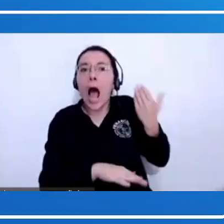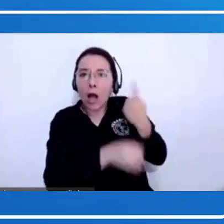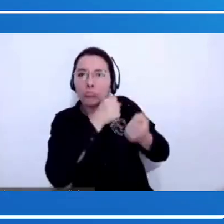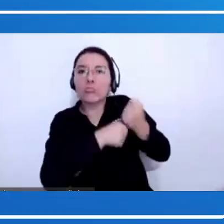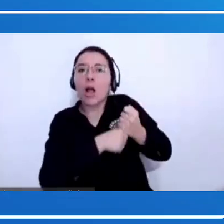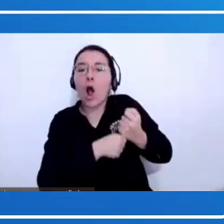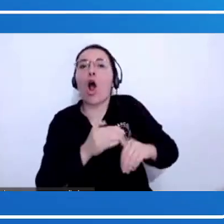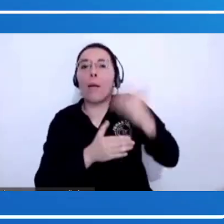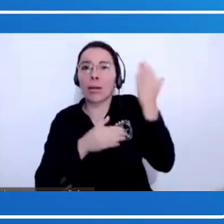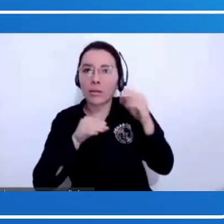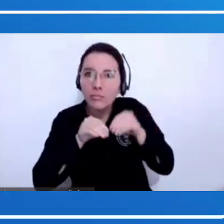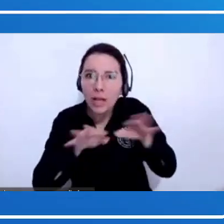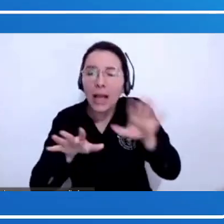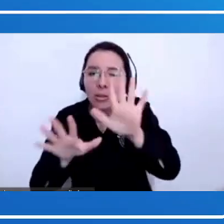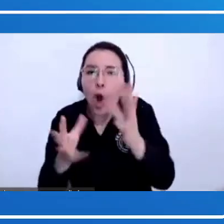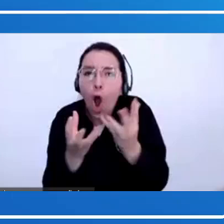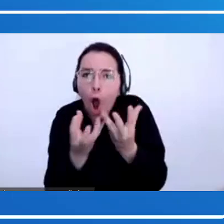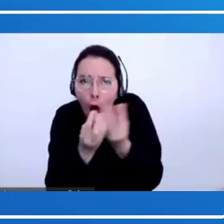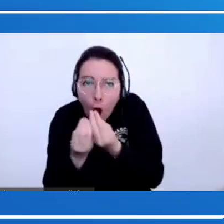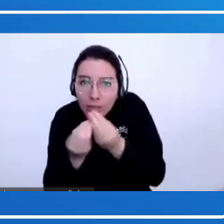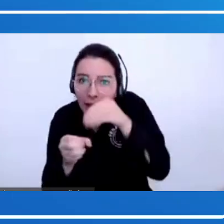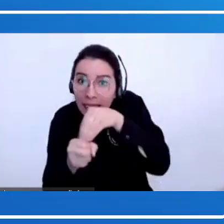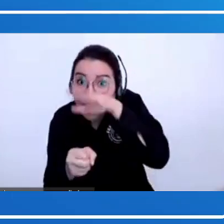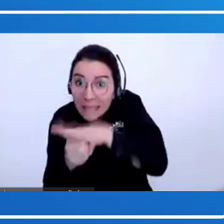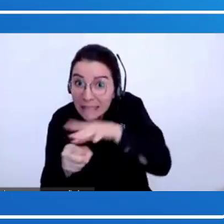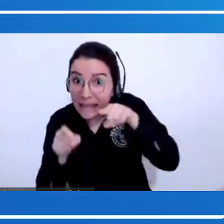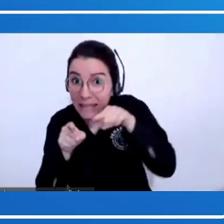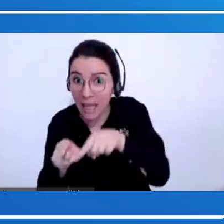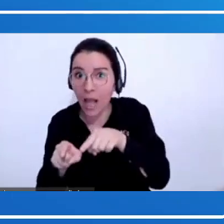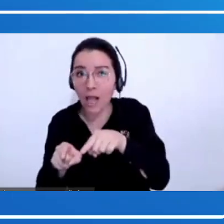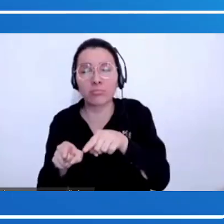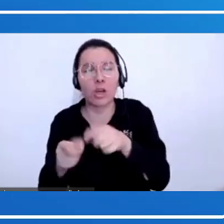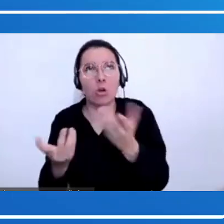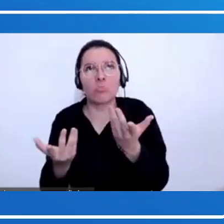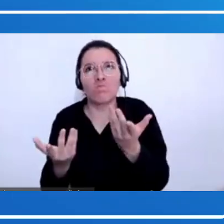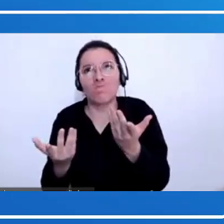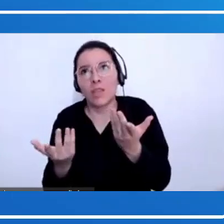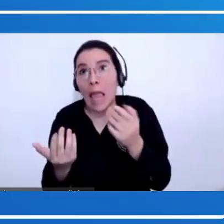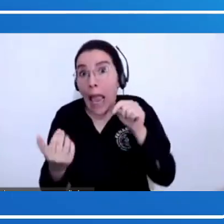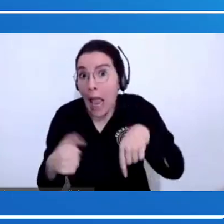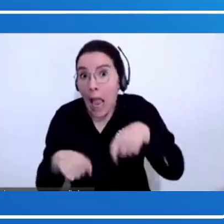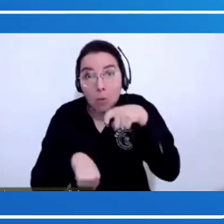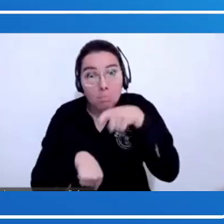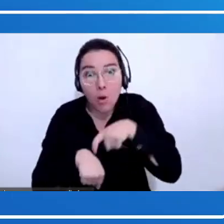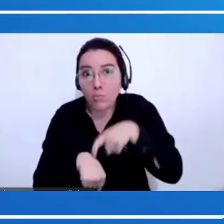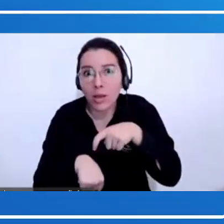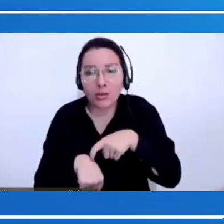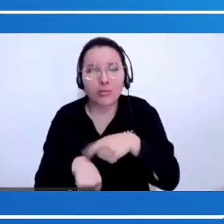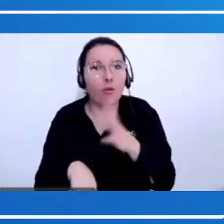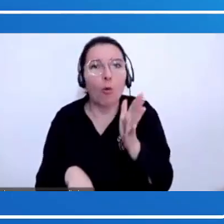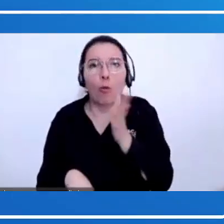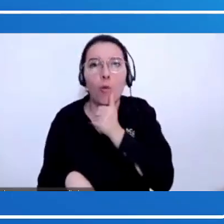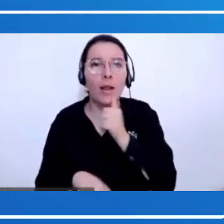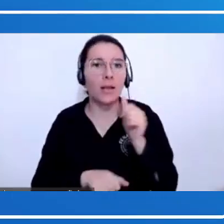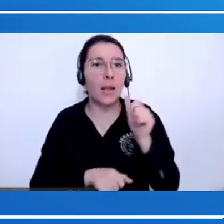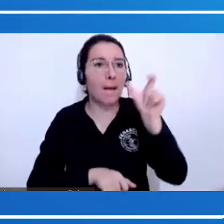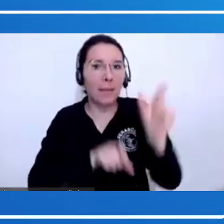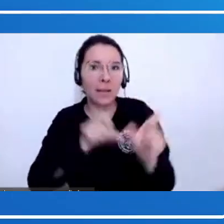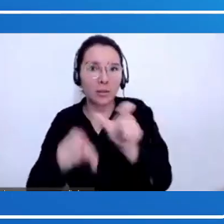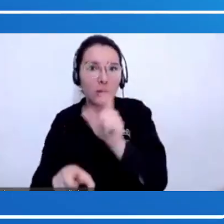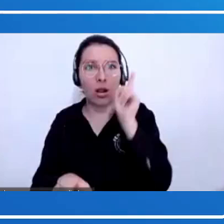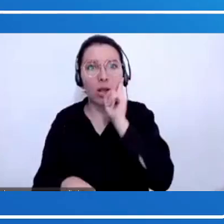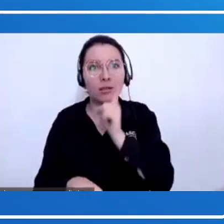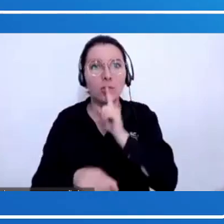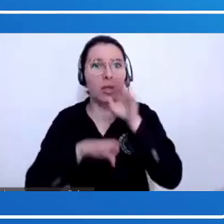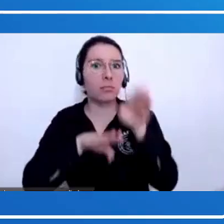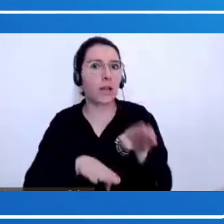distrital. En el consejo distrital no tenemos en este momento representante de personas sordas y